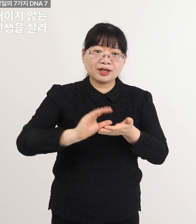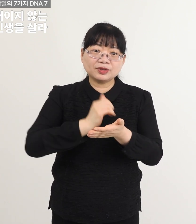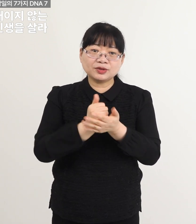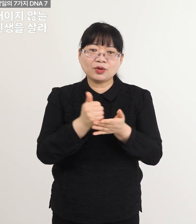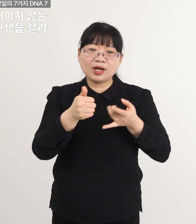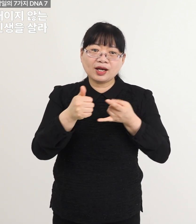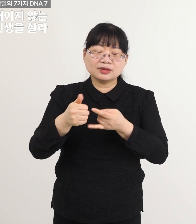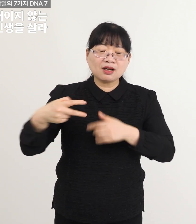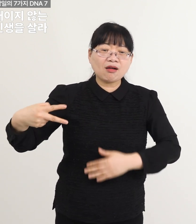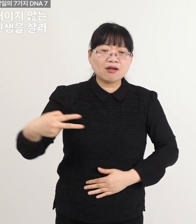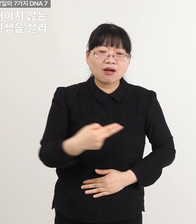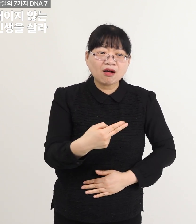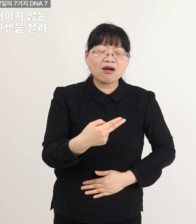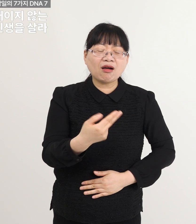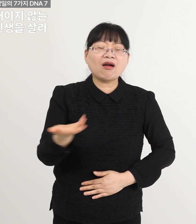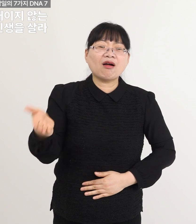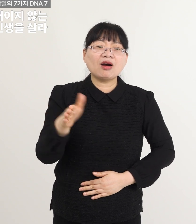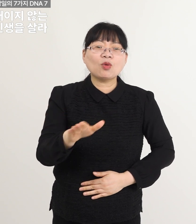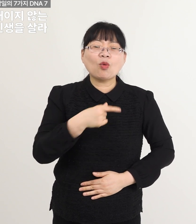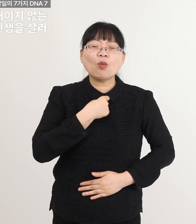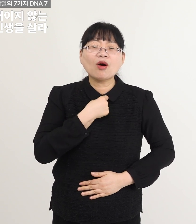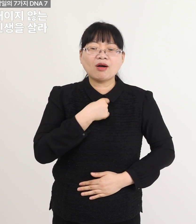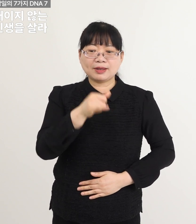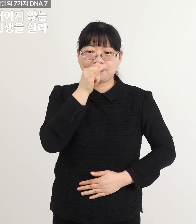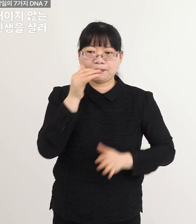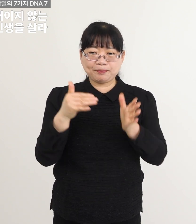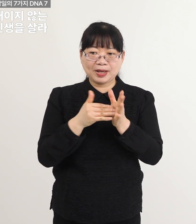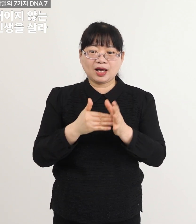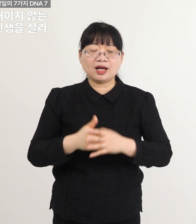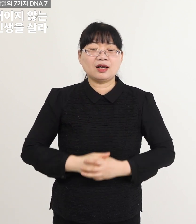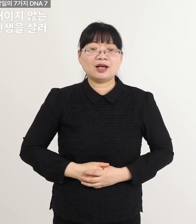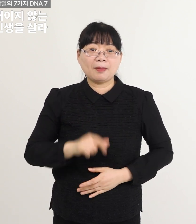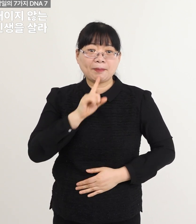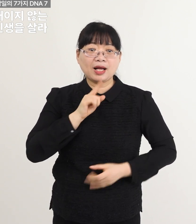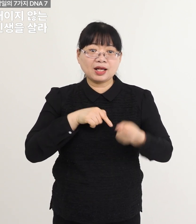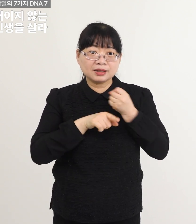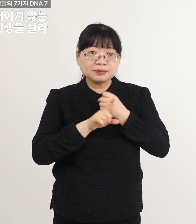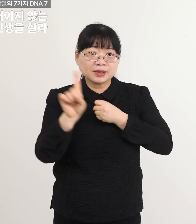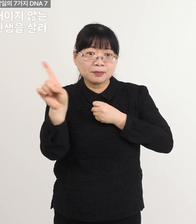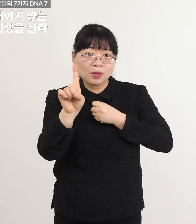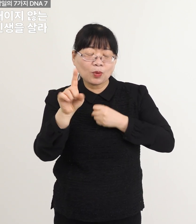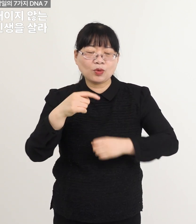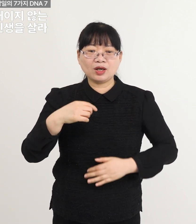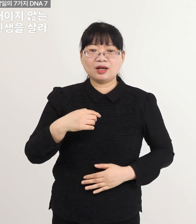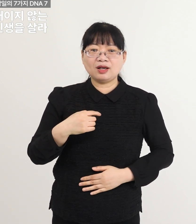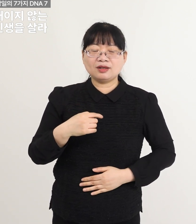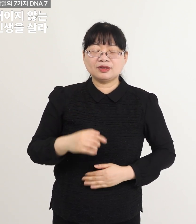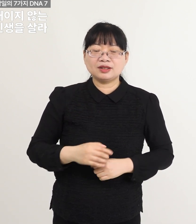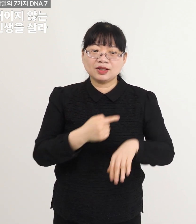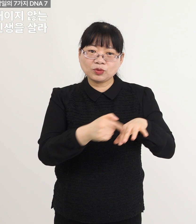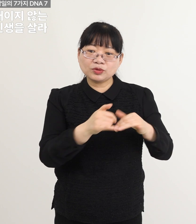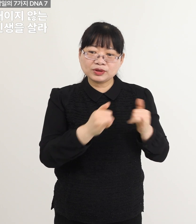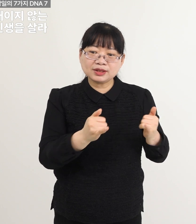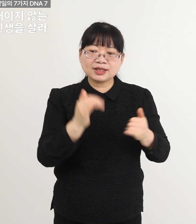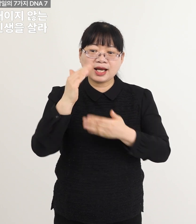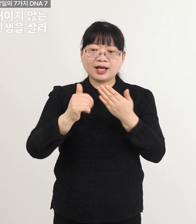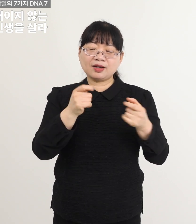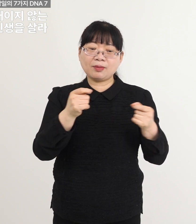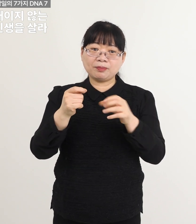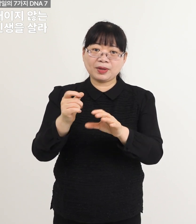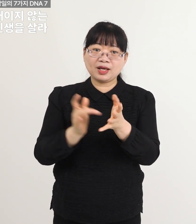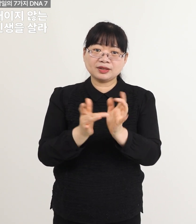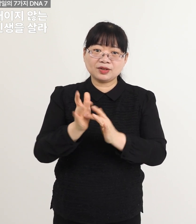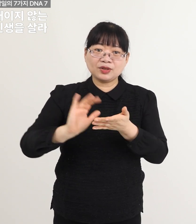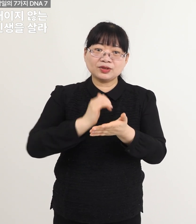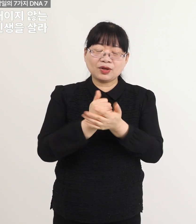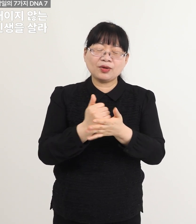그리스도에게서 끊어질지라도 원하는 바로라. 이게 무슨 얘기냐면 자기 동족들이 하나님 앞에 예수